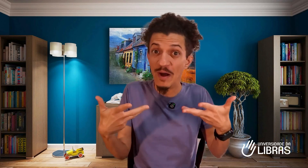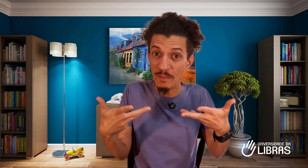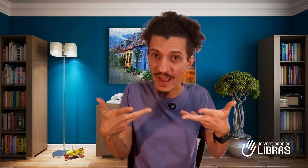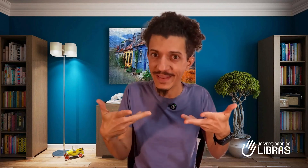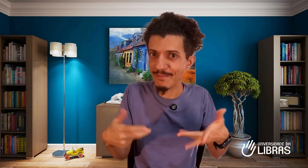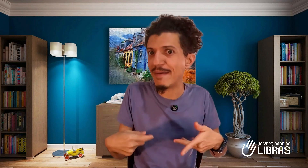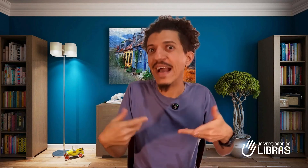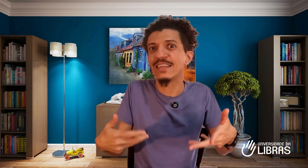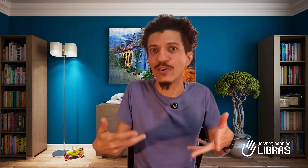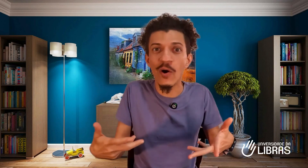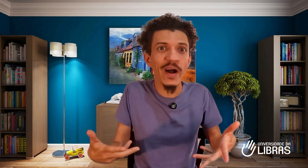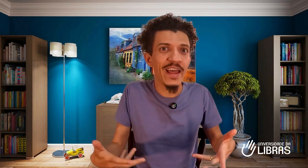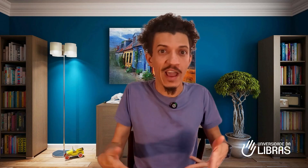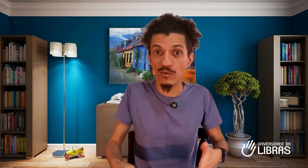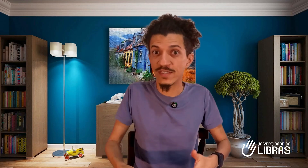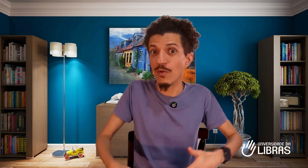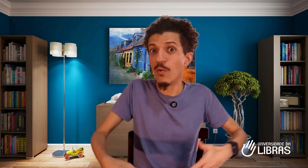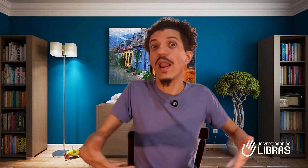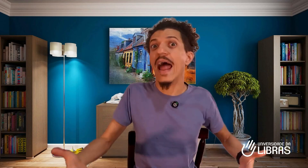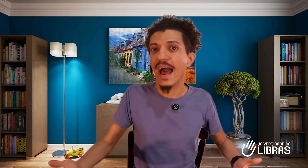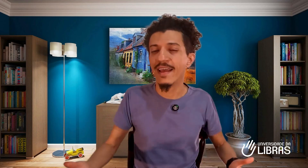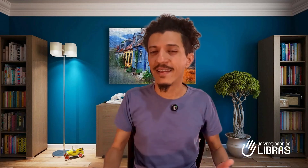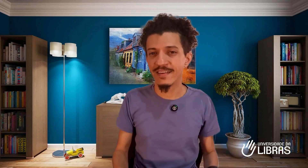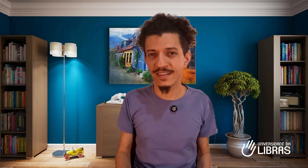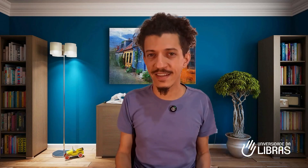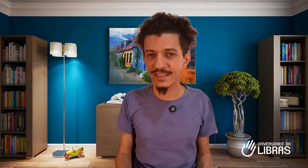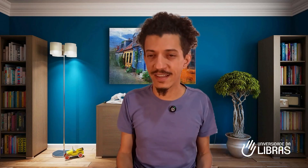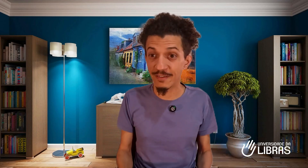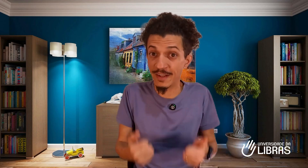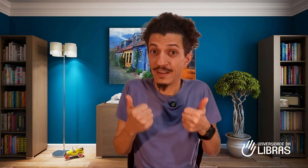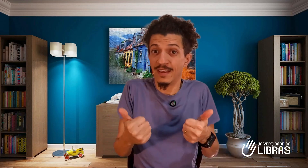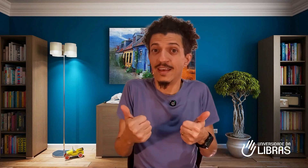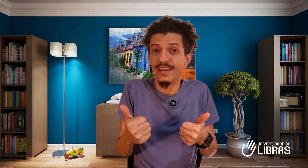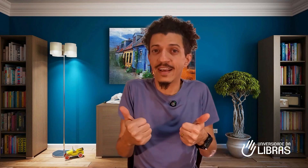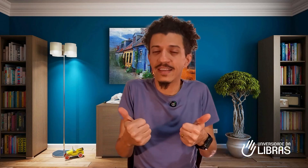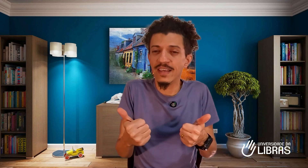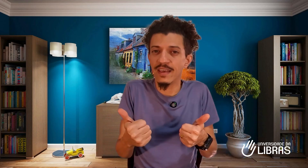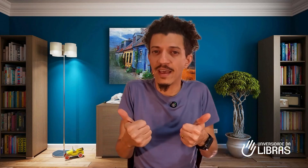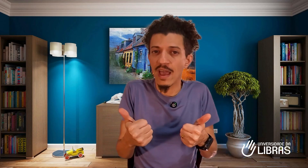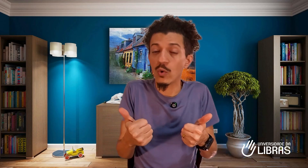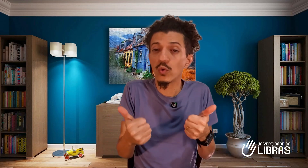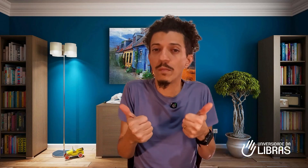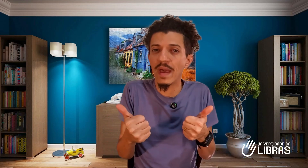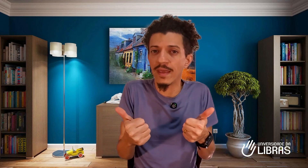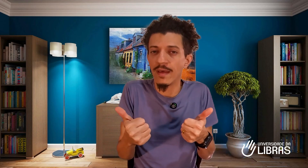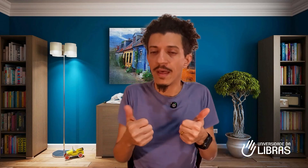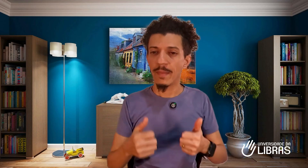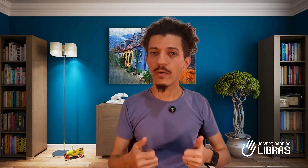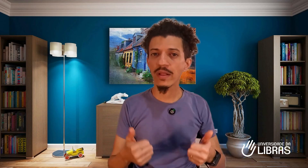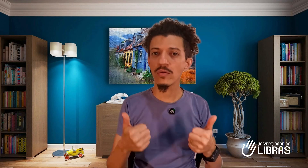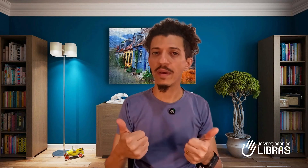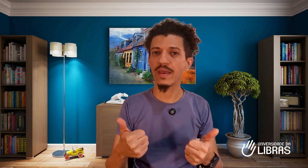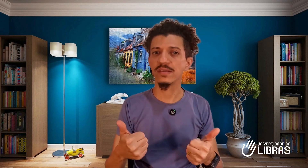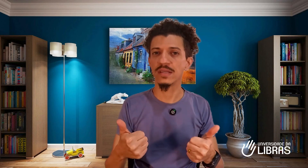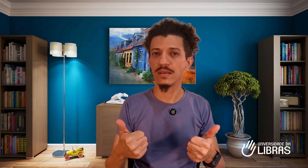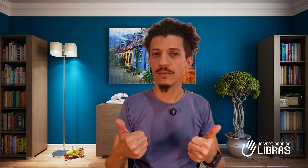aberta, maior é o seu olá que você está dizendo, né? E aqui é o tudo bem, mas não é tudo bem assim, porque